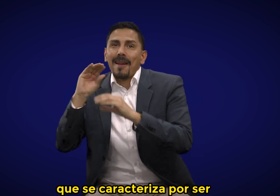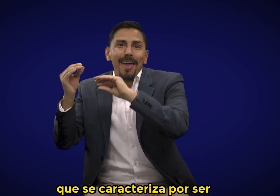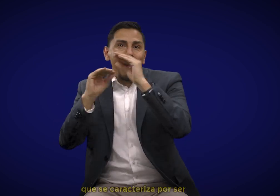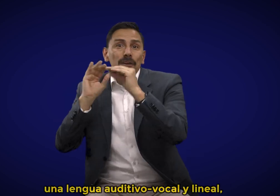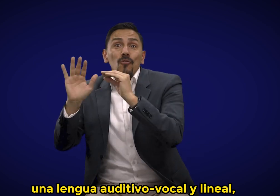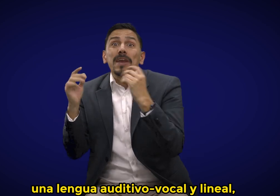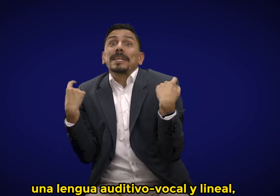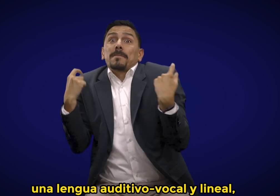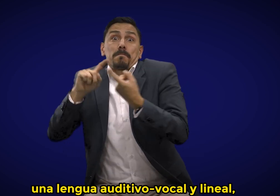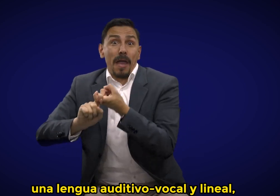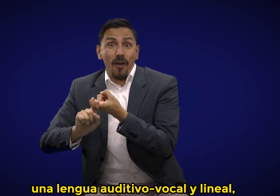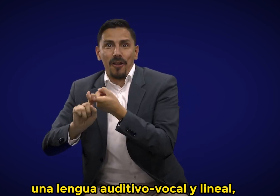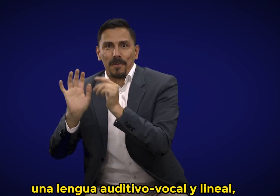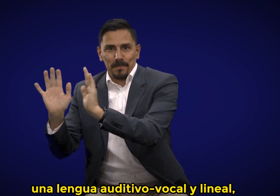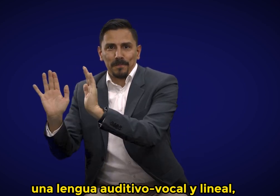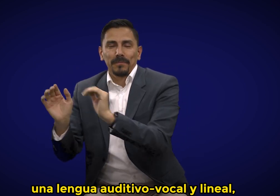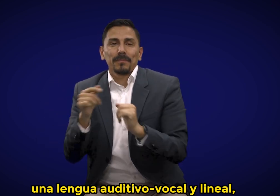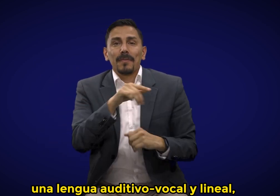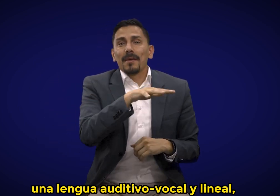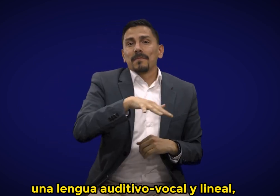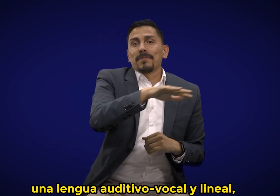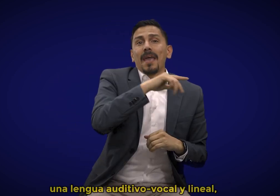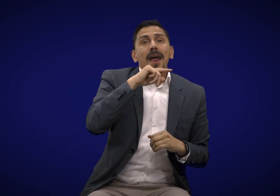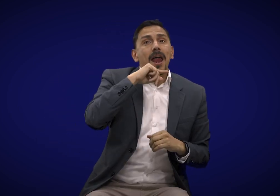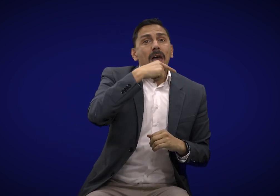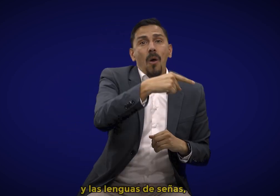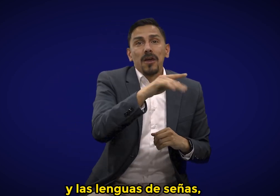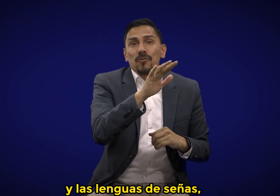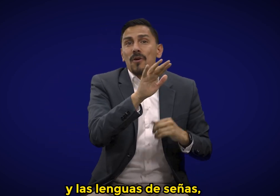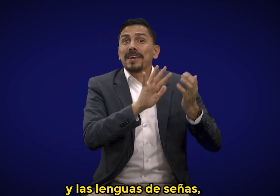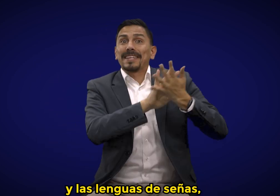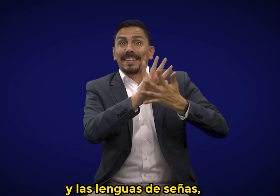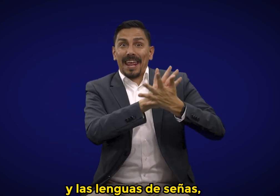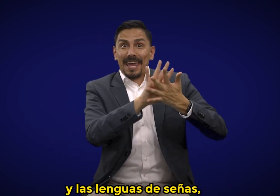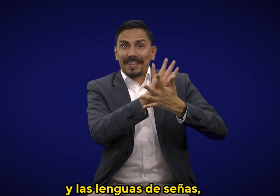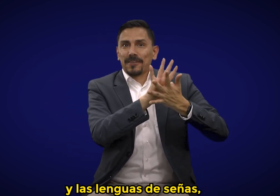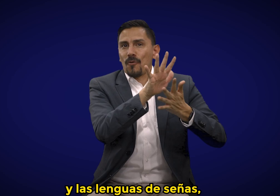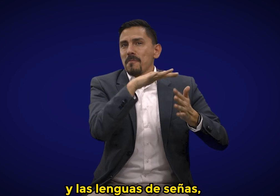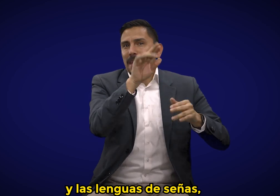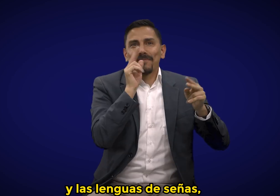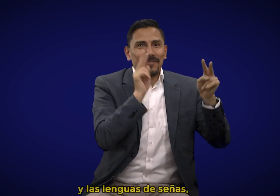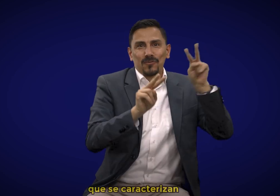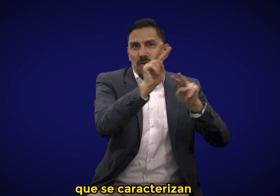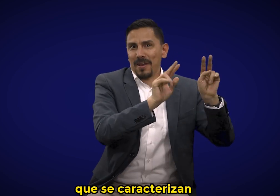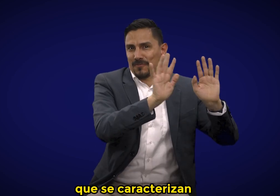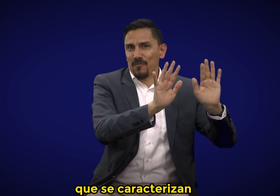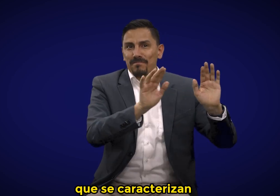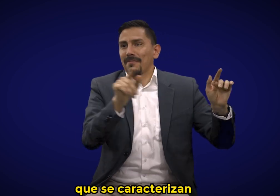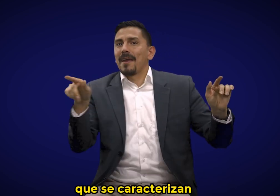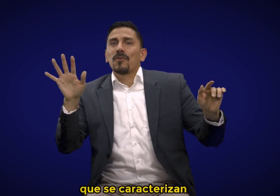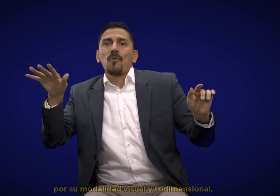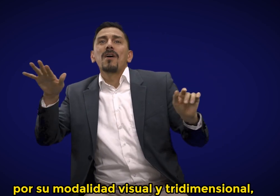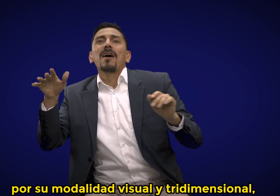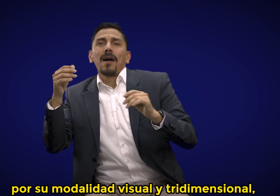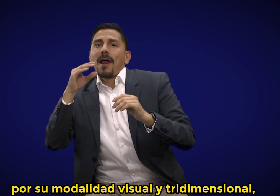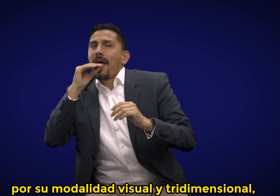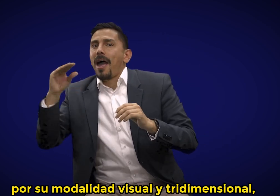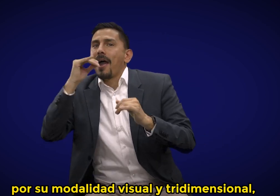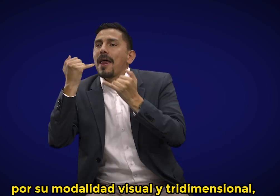ser una lengua auditivo vocal y lineal, y las lenguas de señas, que se caracterizan por su modalidad